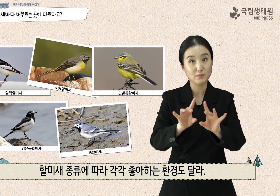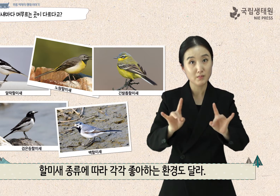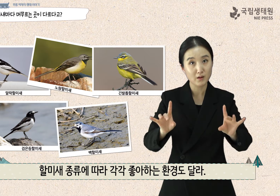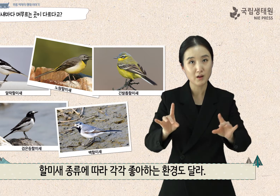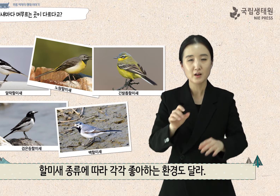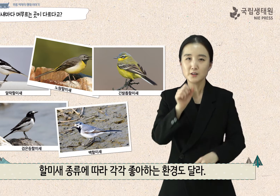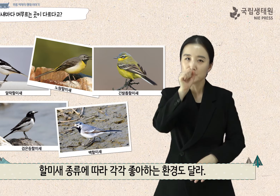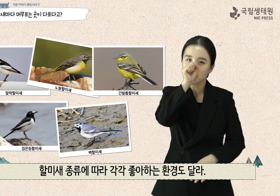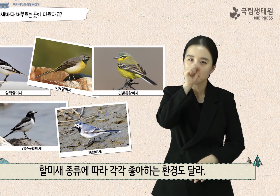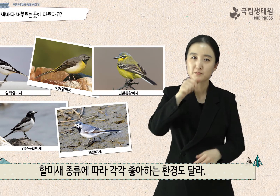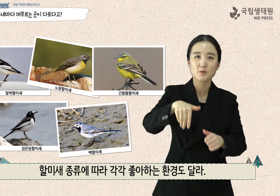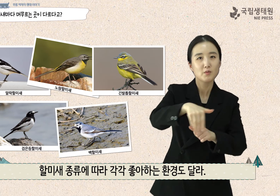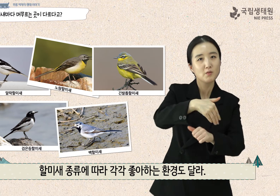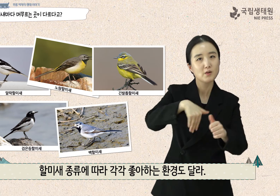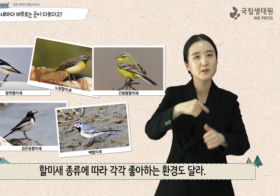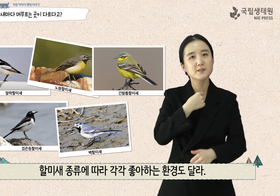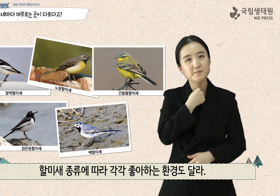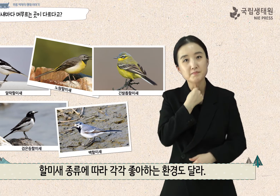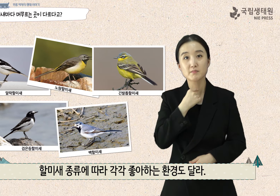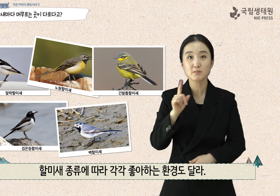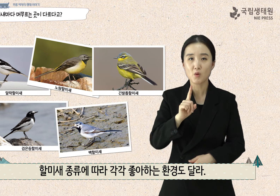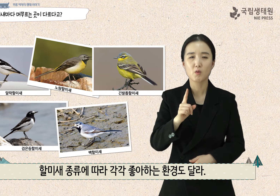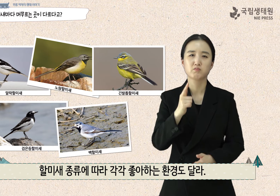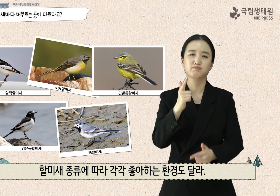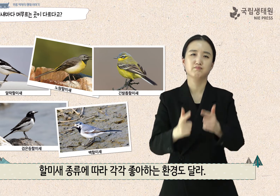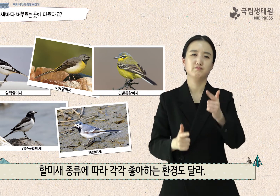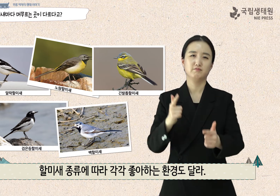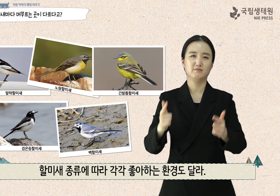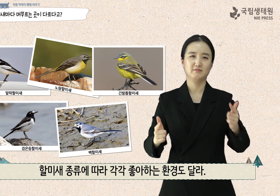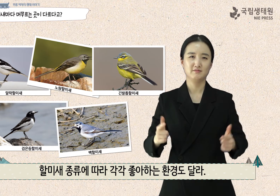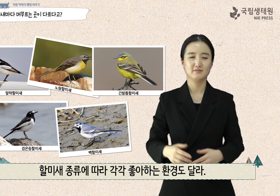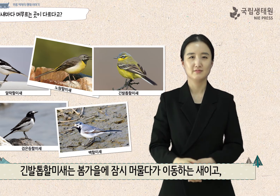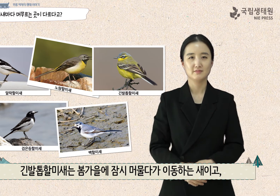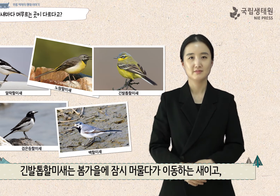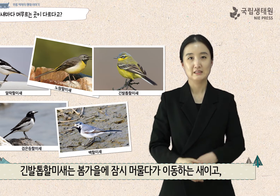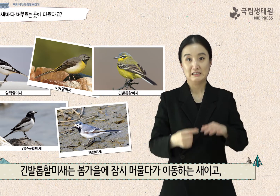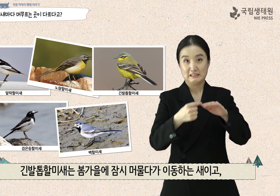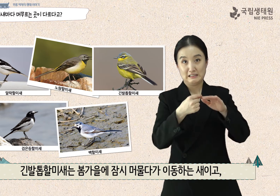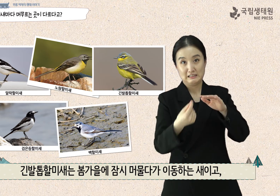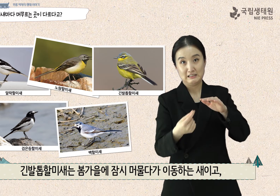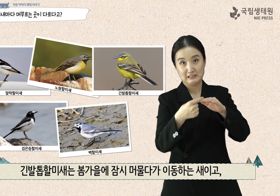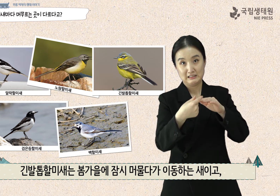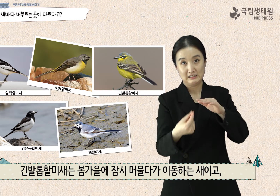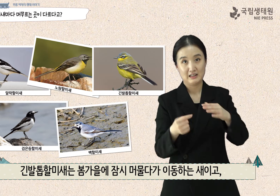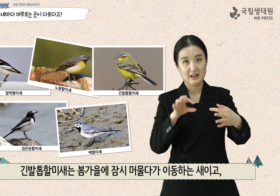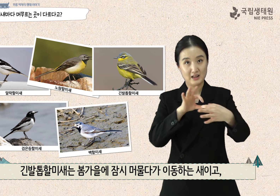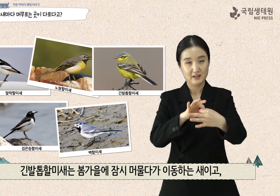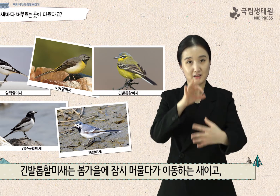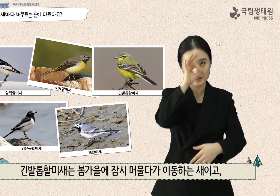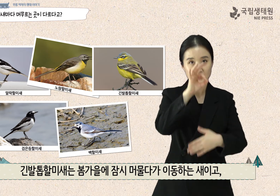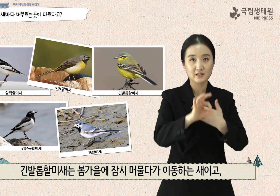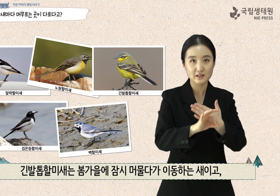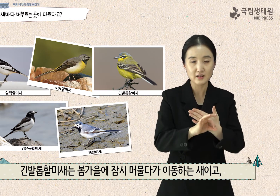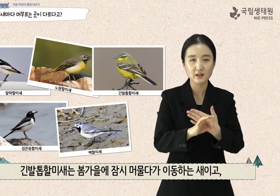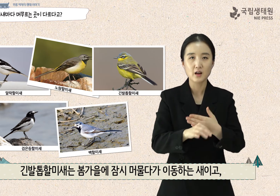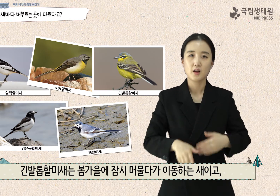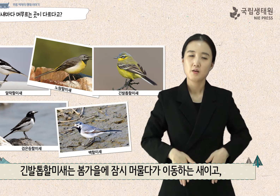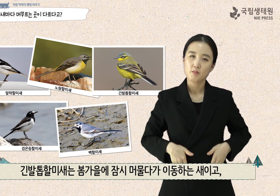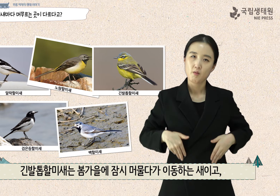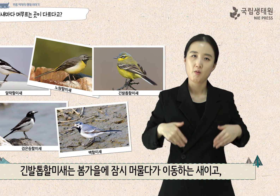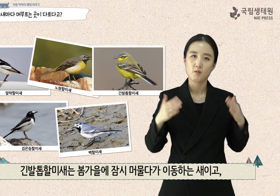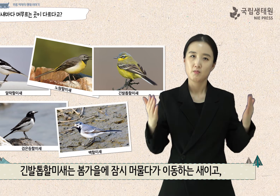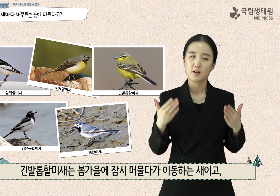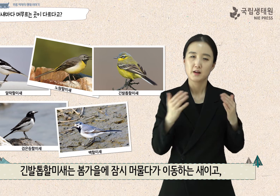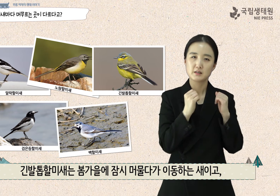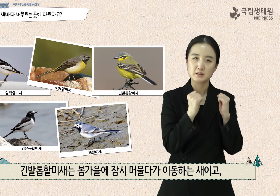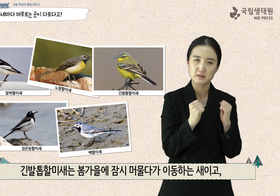종류에 따라 각각 좋아하는 환경도 달라. 긴발톱 할미새는 봄, 가을에